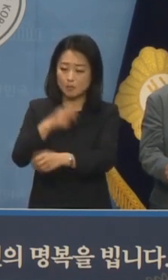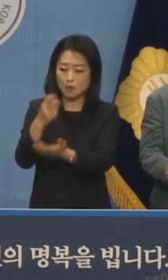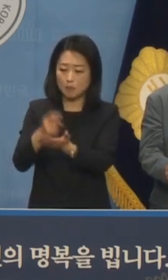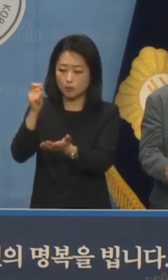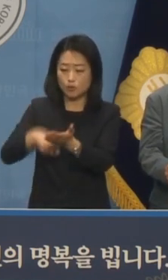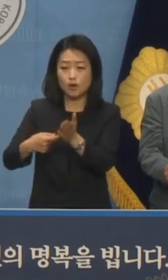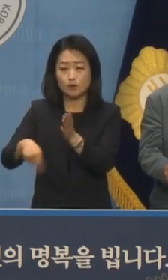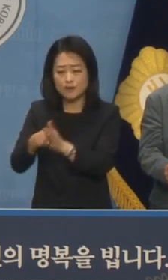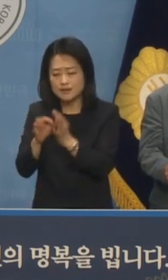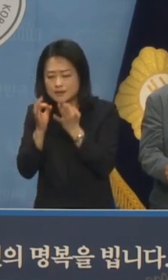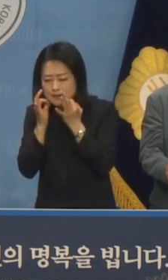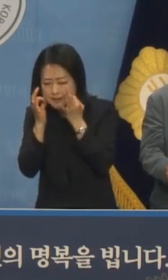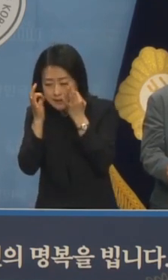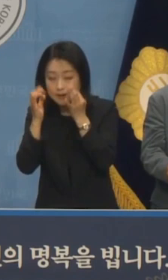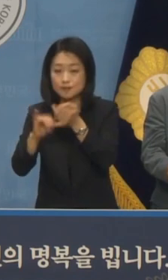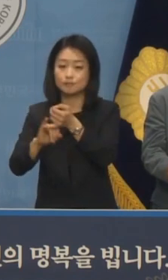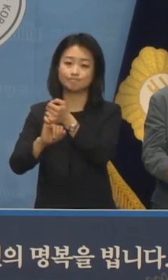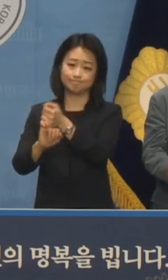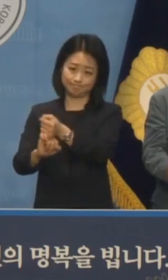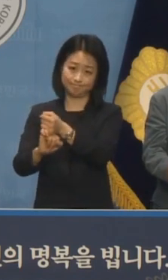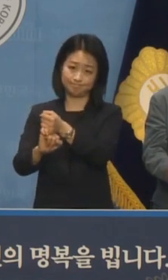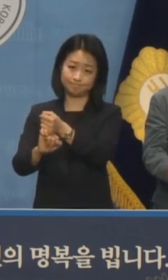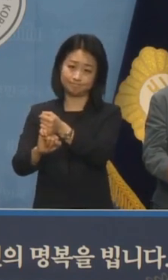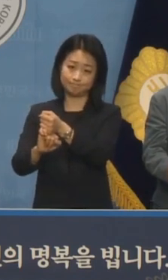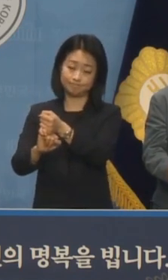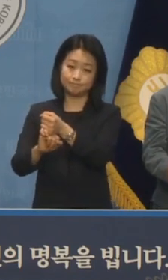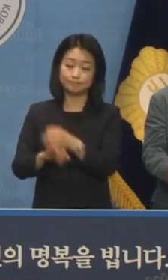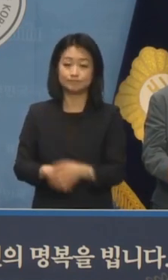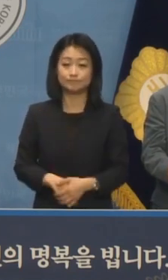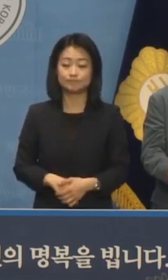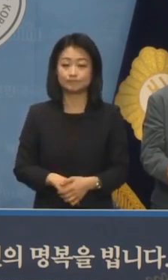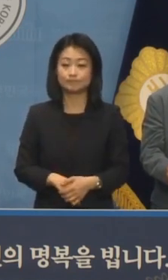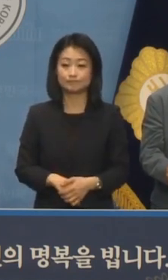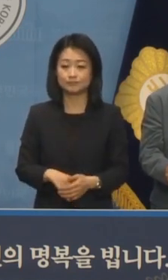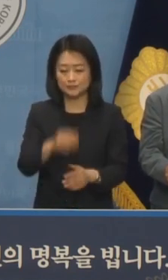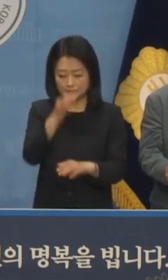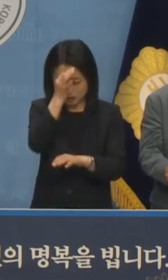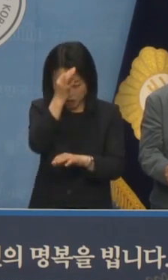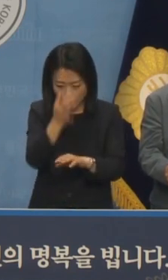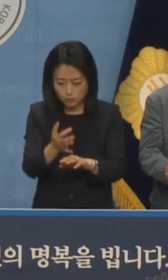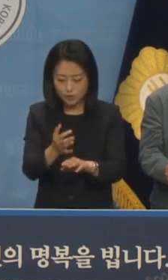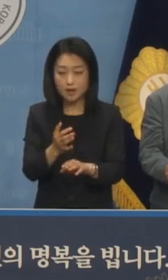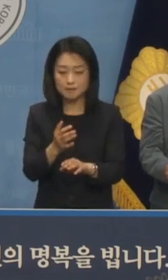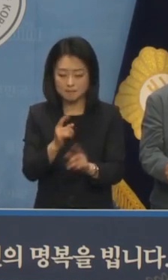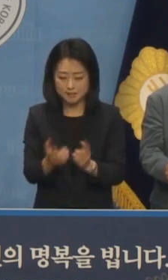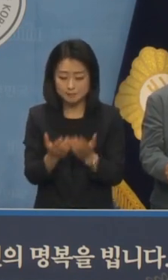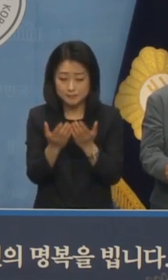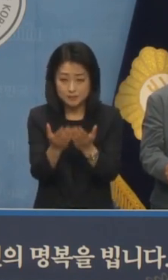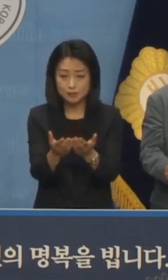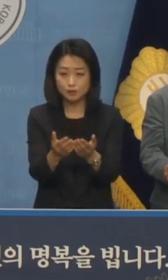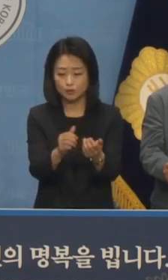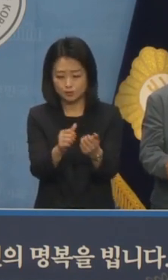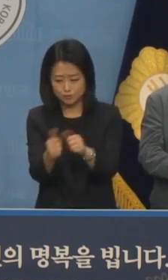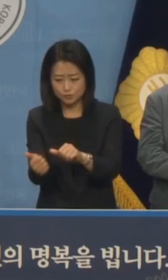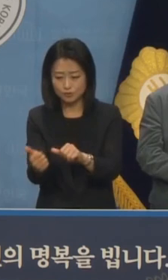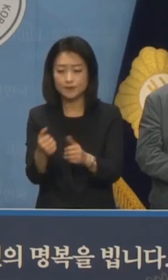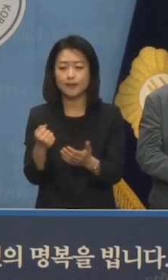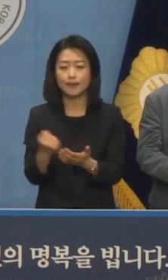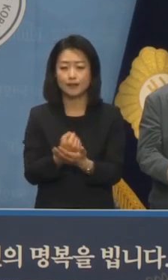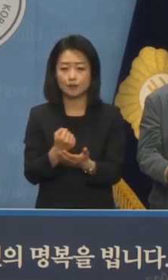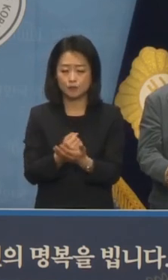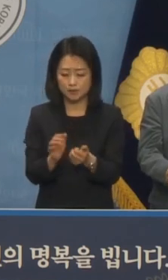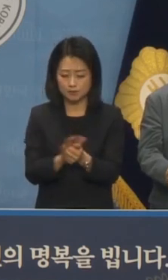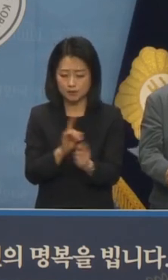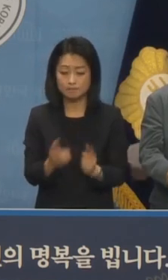통과시키기 위해 최선을 다하겠습니다. 다시 한번 죄송한 마음으로 고인의 죽음에 깊은 애도의 뜻을